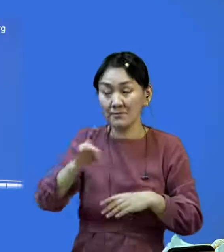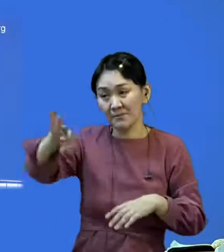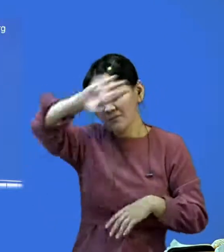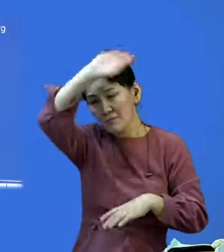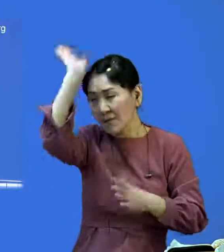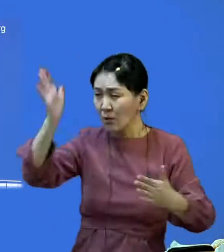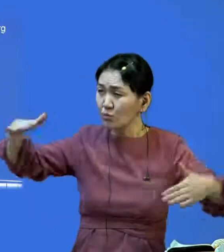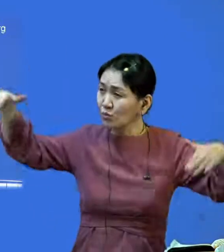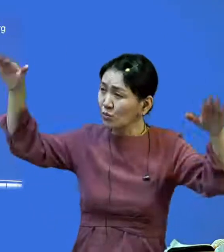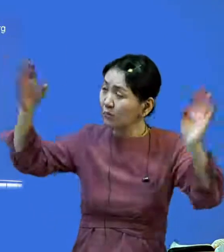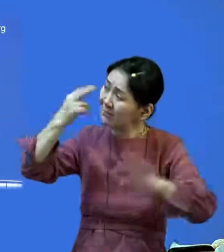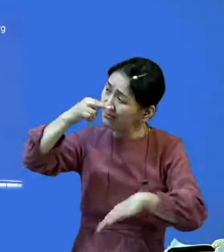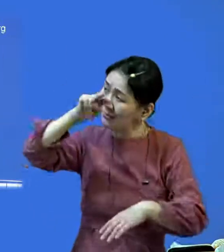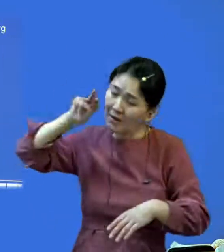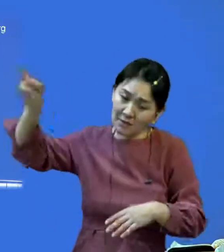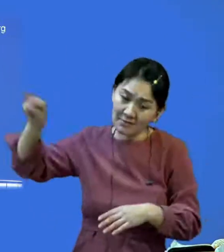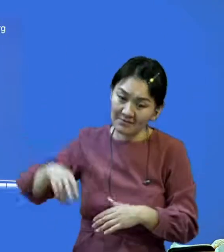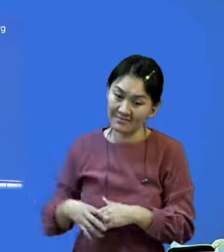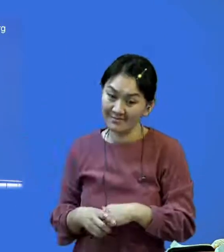Тэнгэрийн шуудыг гараач.